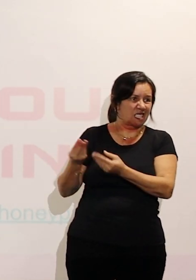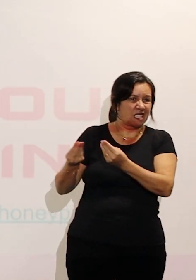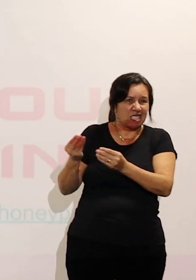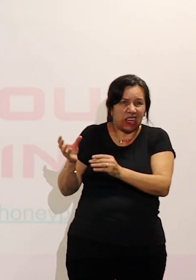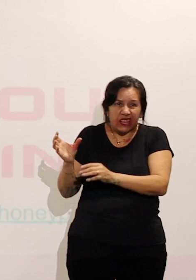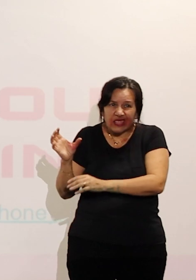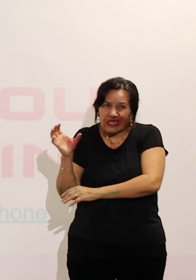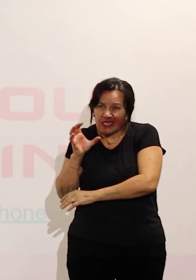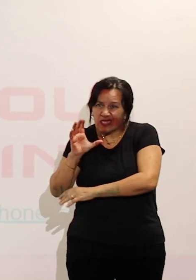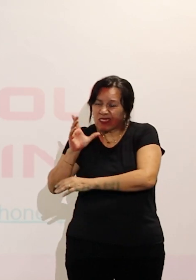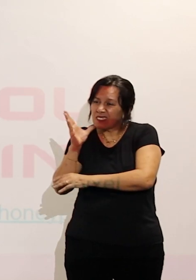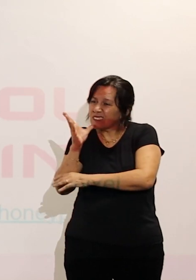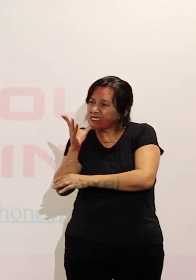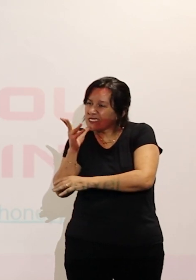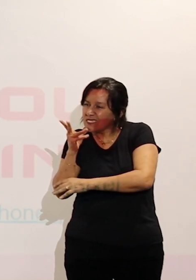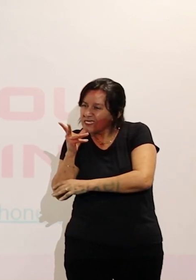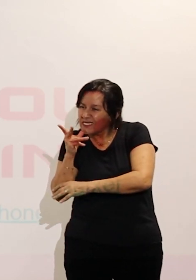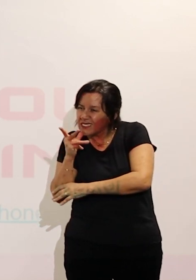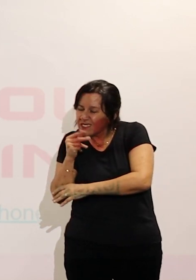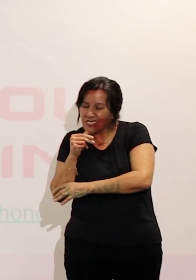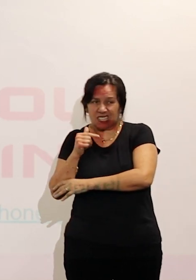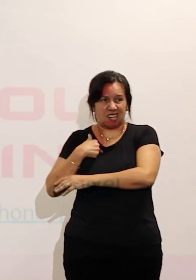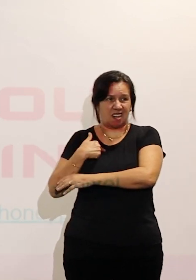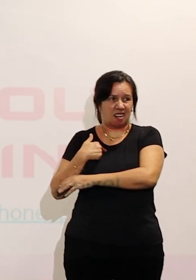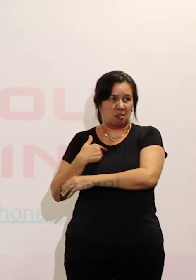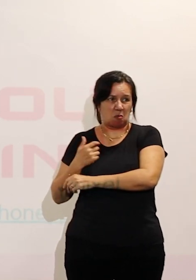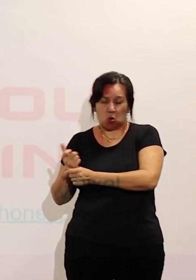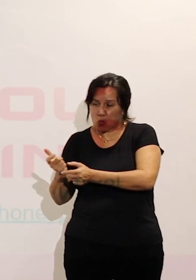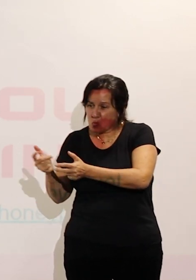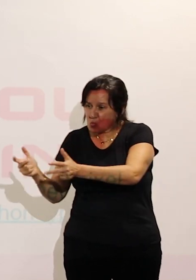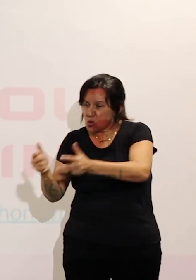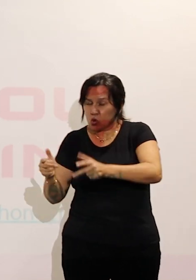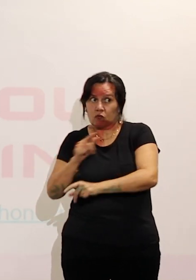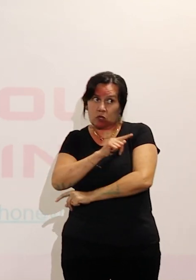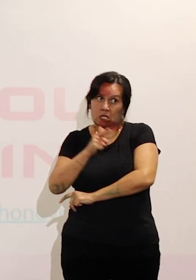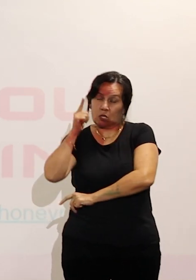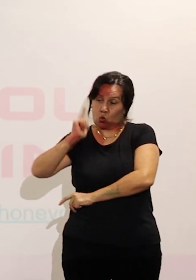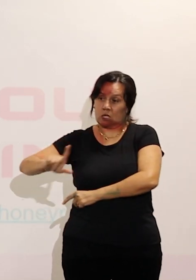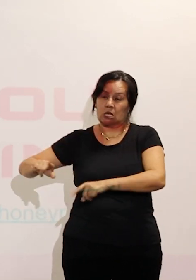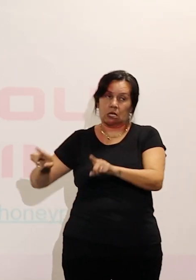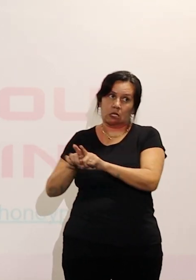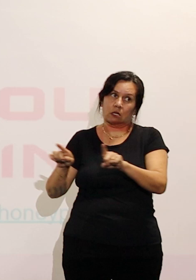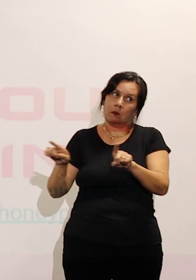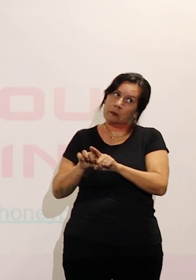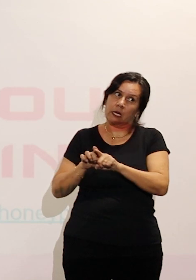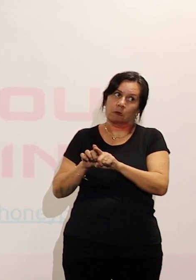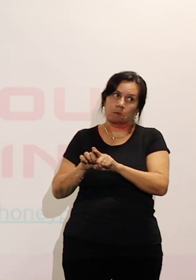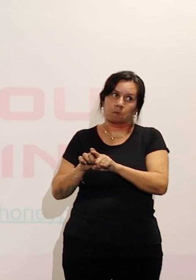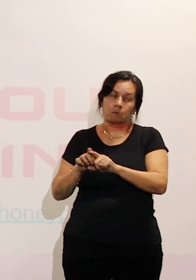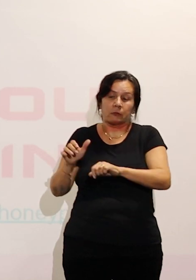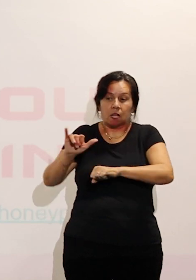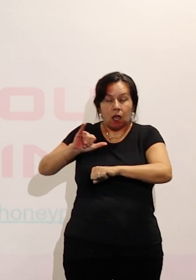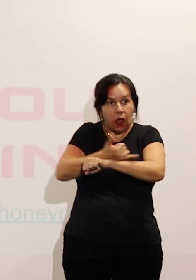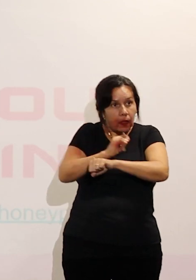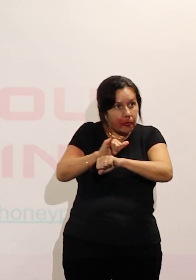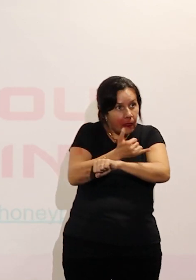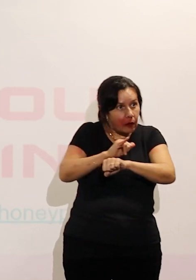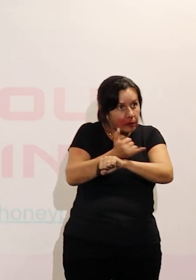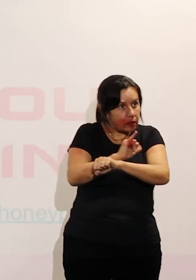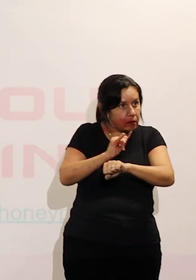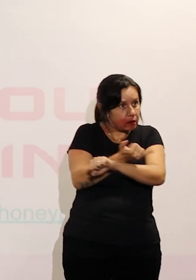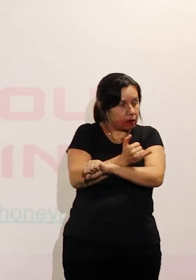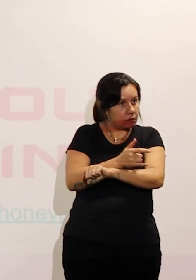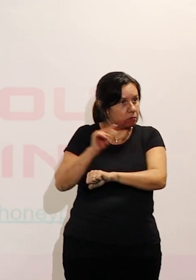lenta para a ideia que a gente quer dar de dinamismo para o jogo. Então, você consegue também ter uma adaptação sem